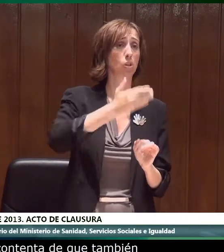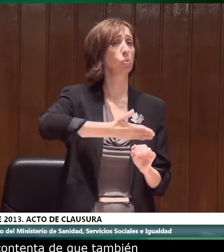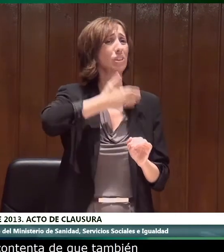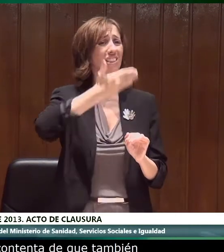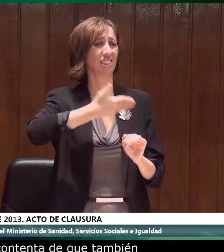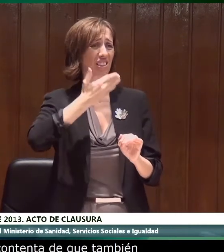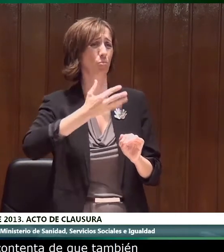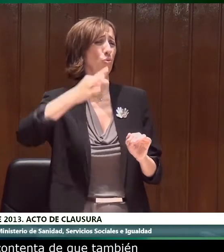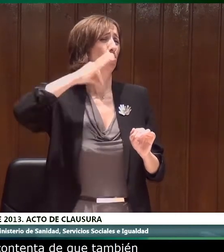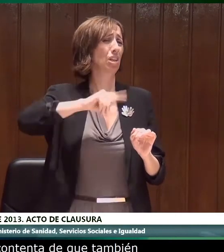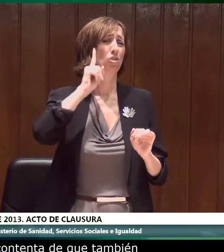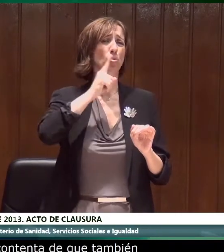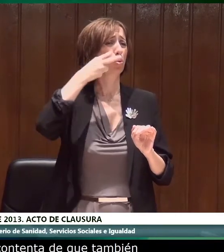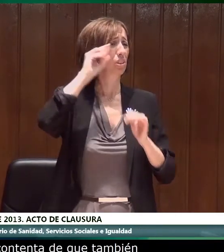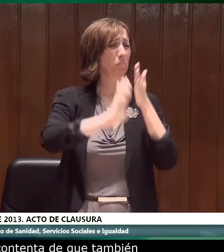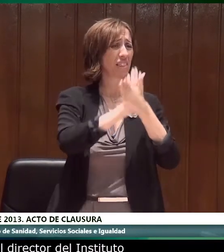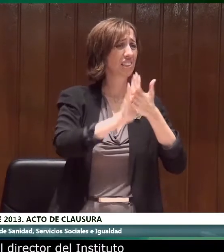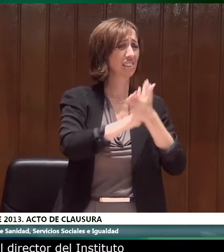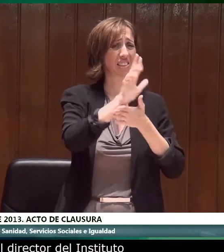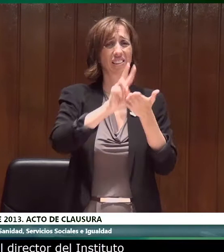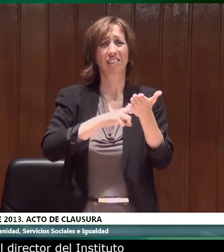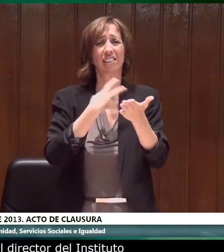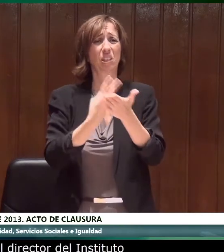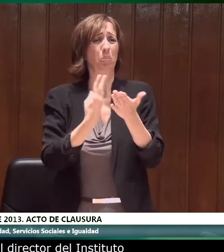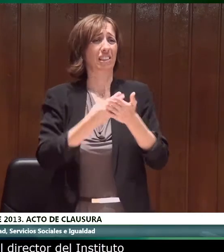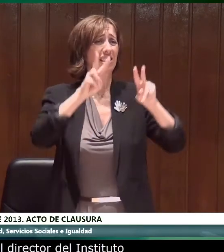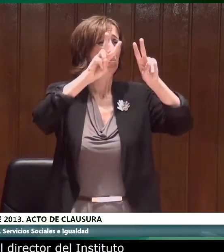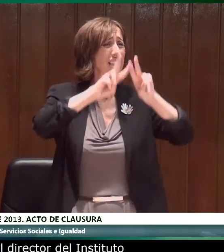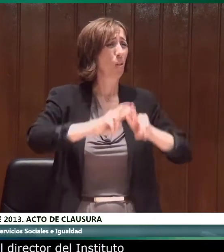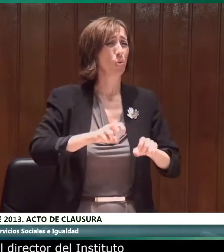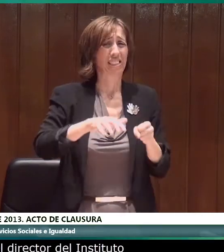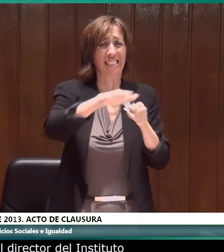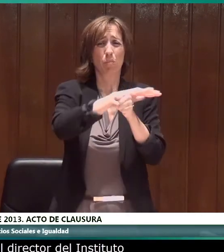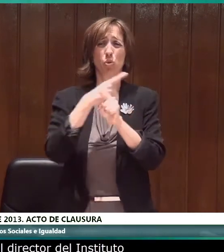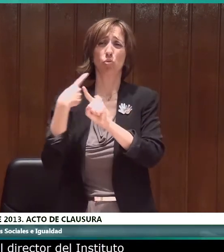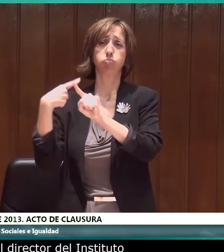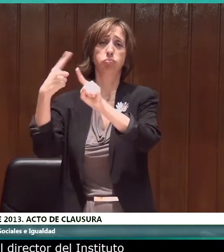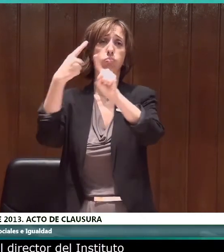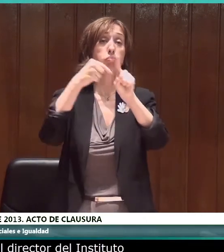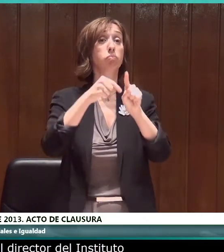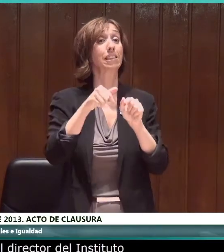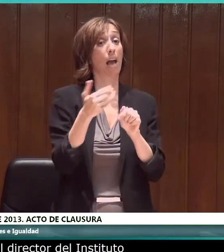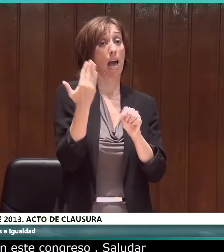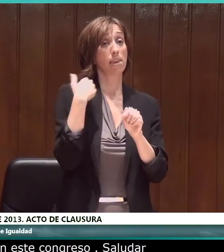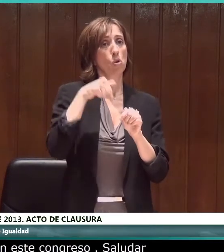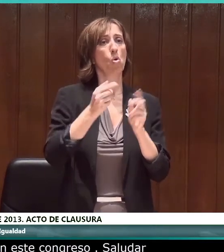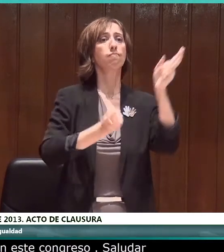a las personas sordas personas oyentes profesionales especialistas de lengua de signos intérpretes investigadores investigadoras